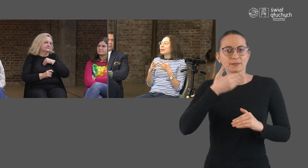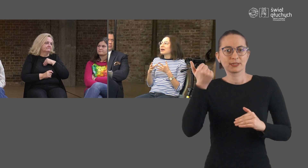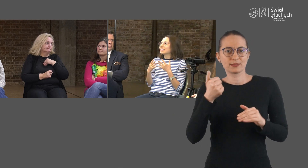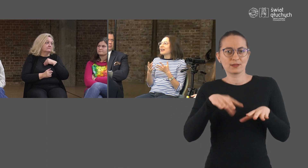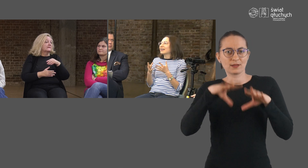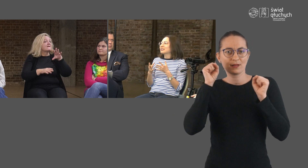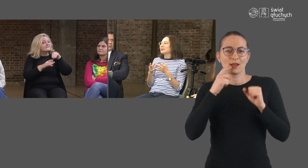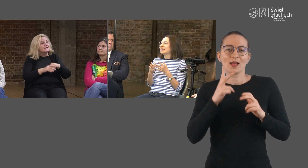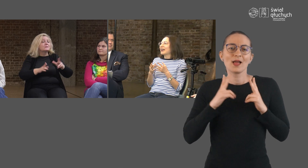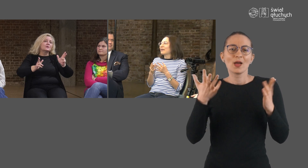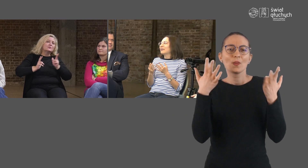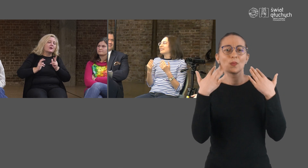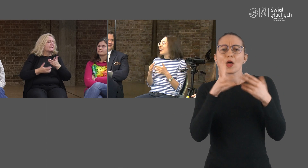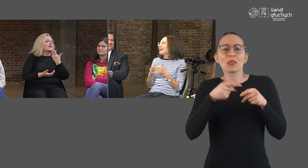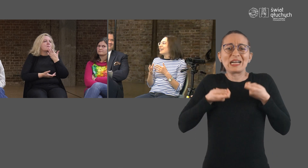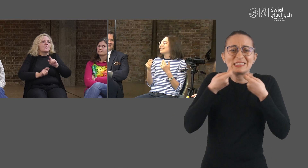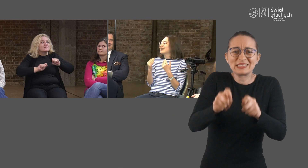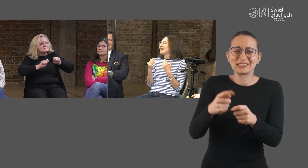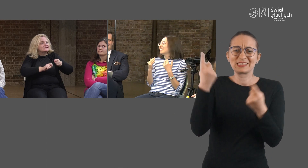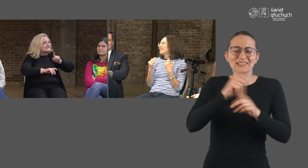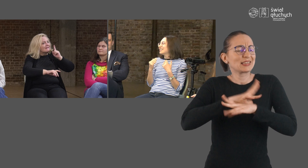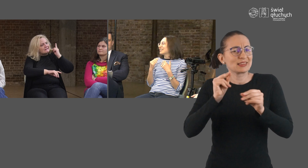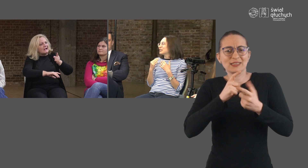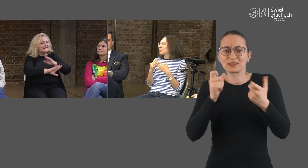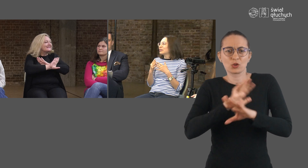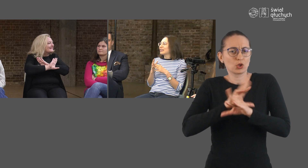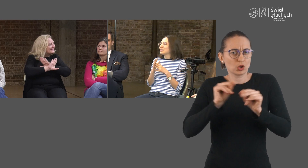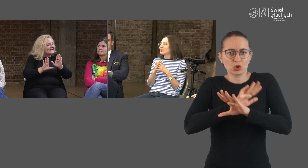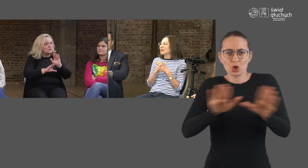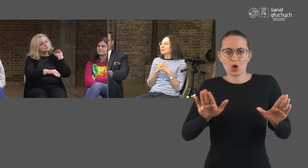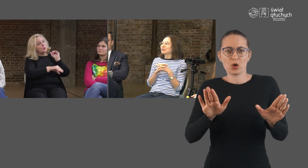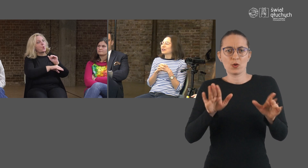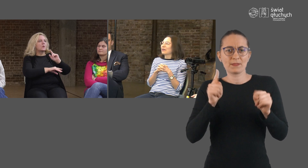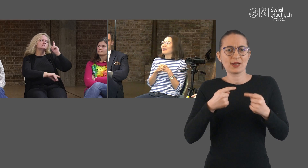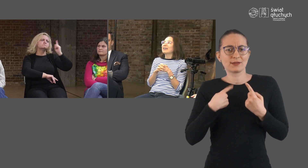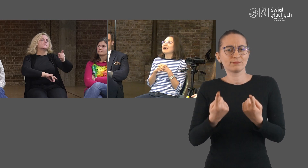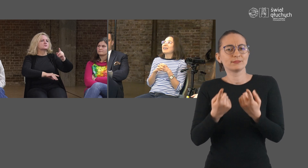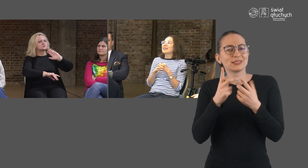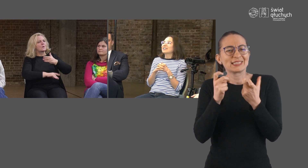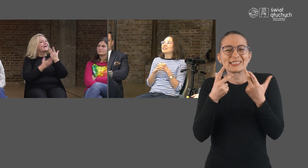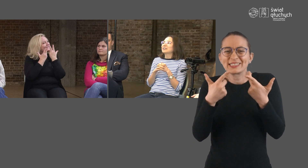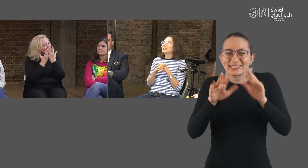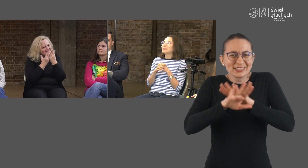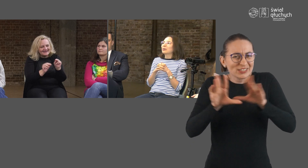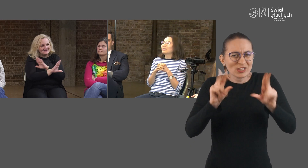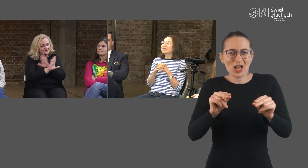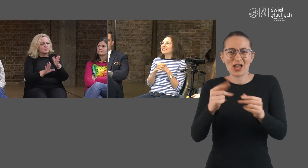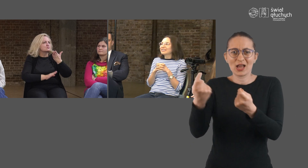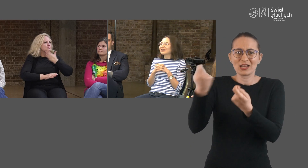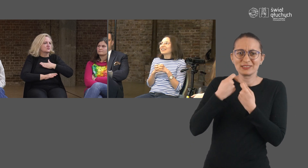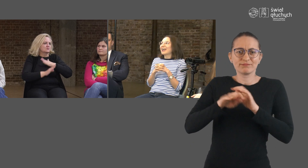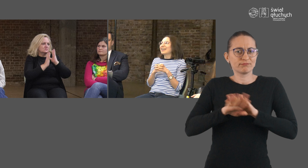w ramach relaksu, nie jako nakaz, nie tak z góry narzucone przez szkołę.